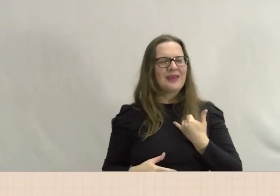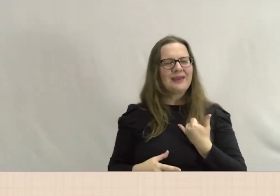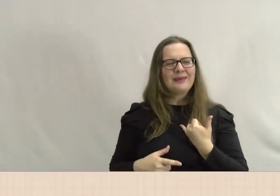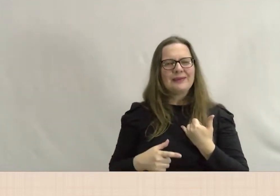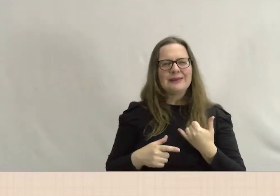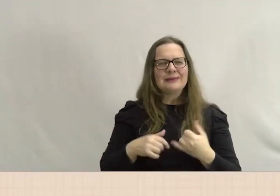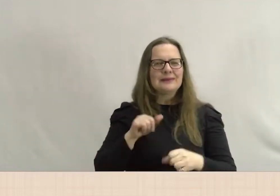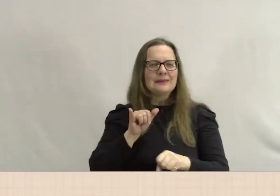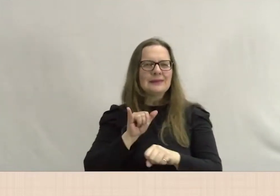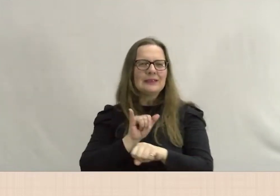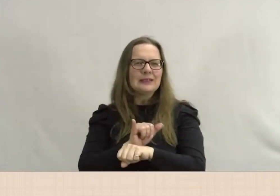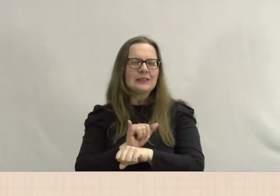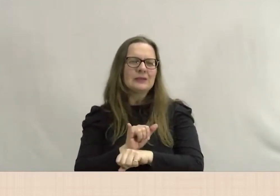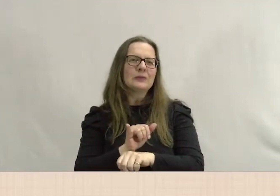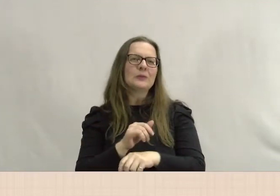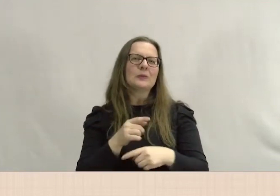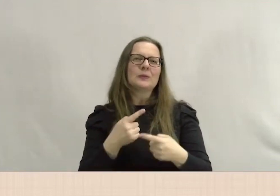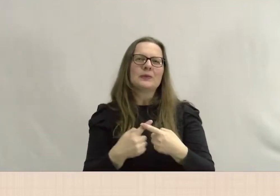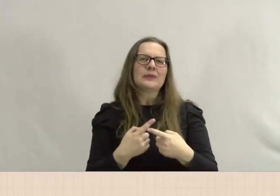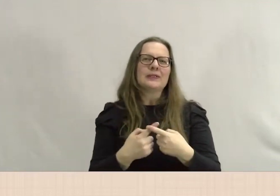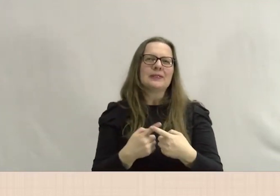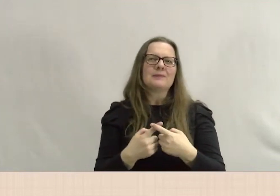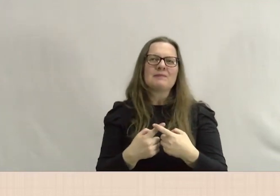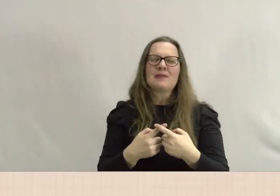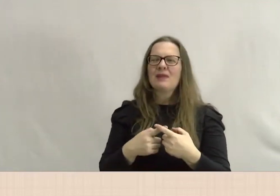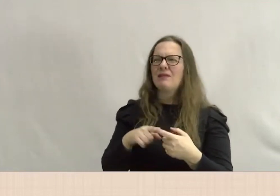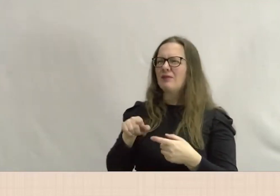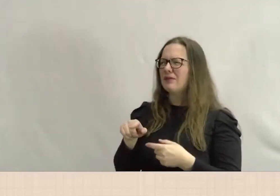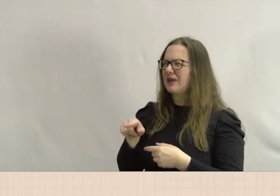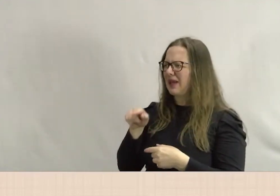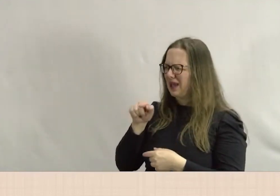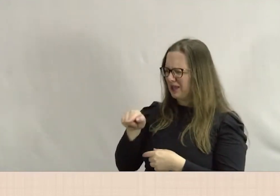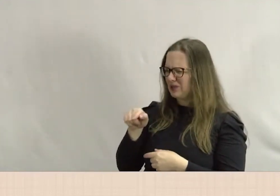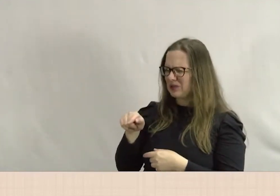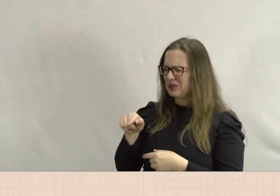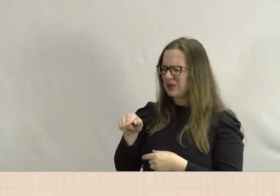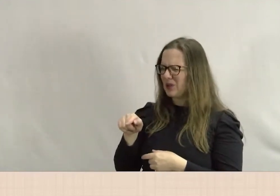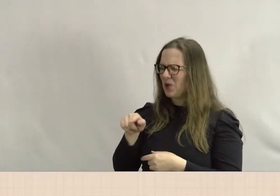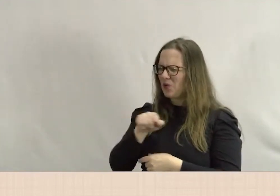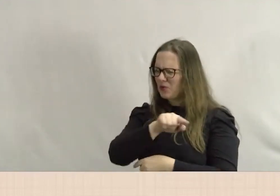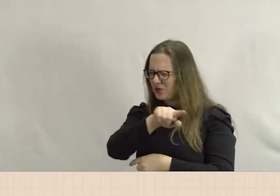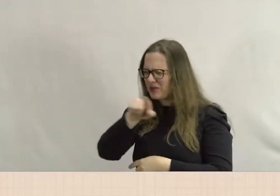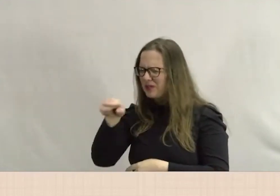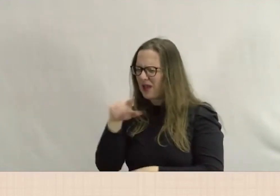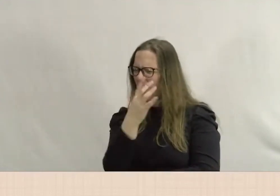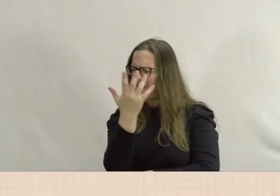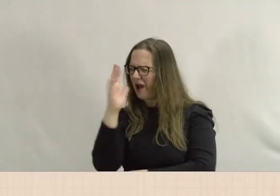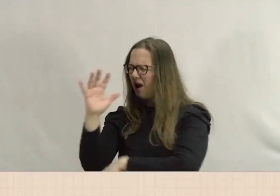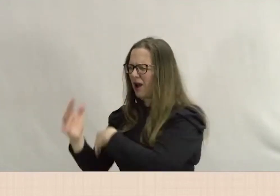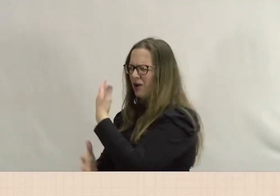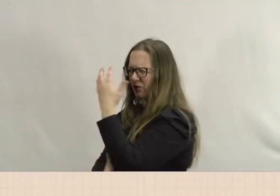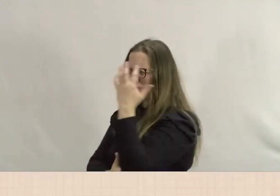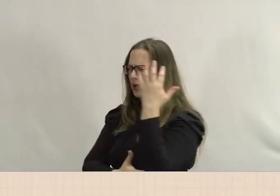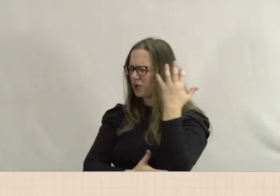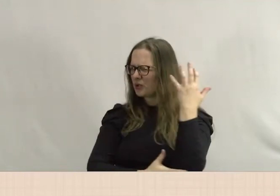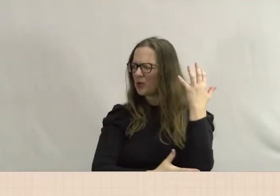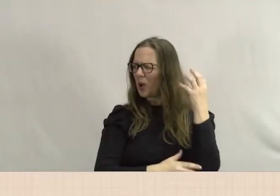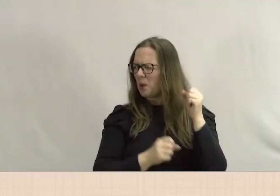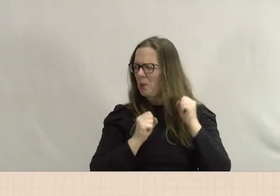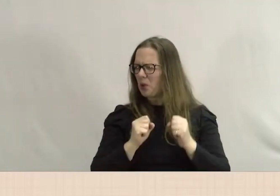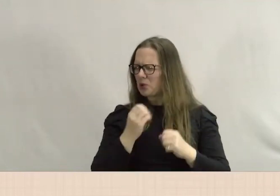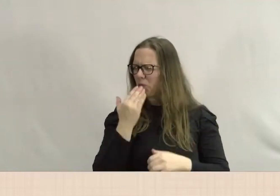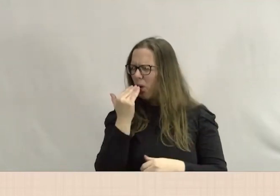que Deus disse que vocês não poderão comer de todas as árvores desse jardim? Deus disse isso alguma